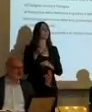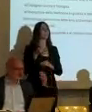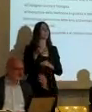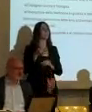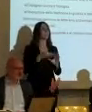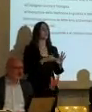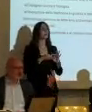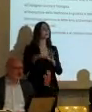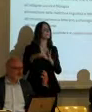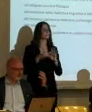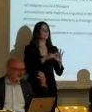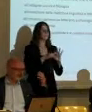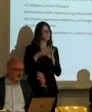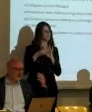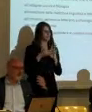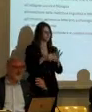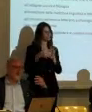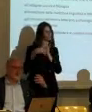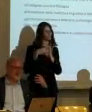il passato